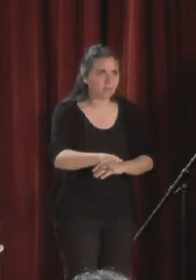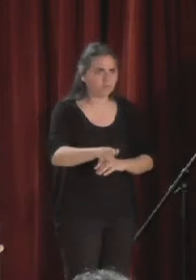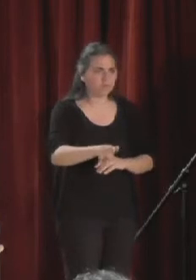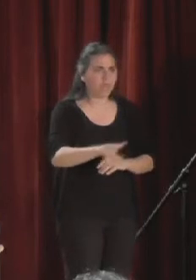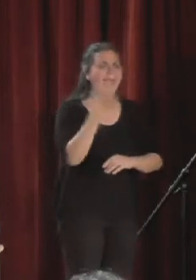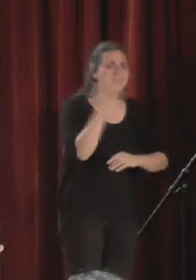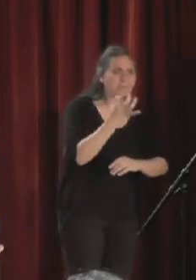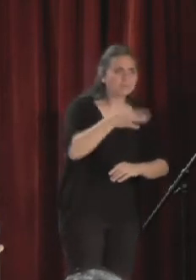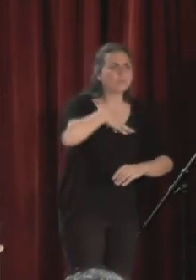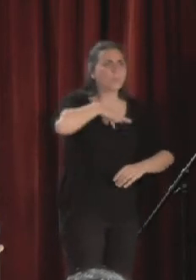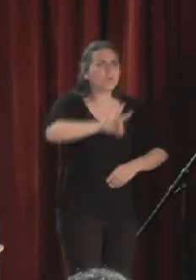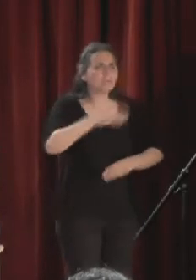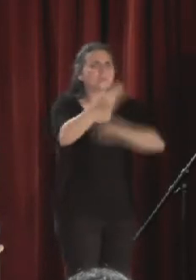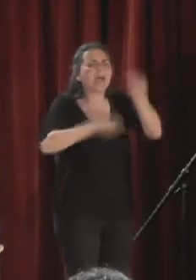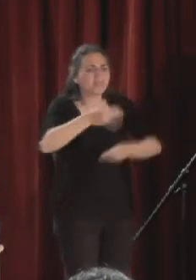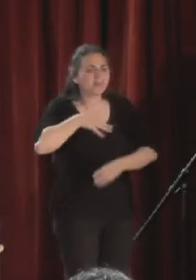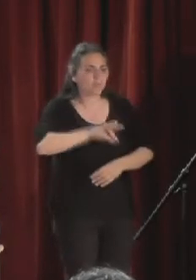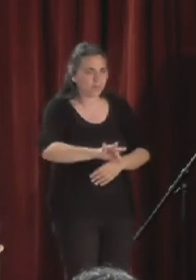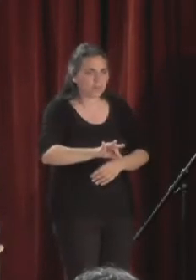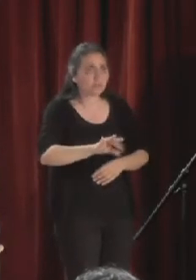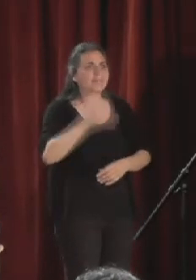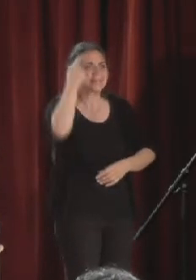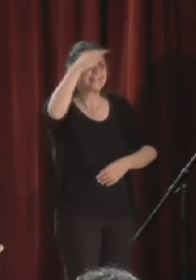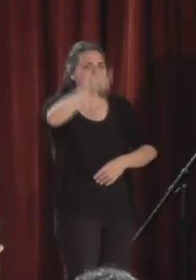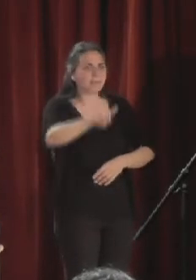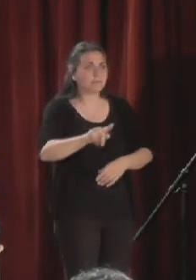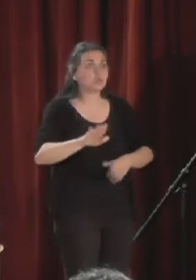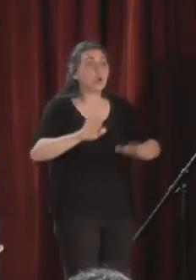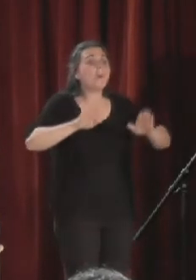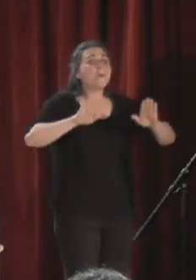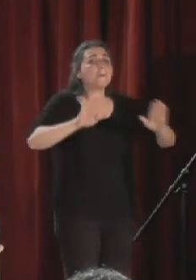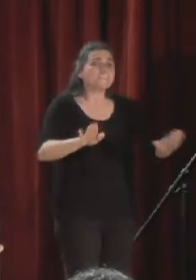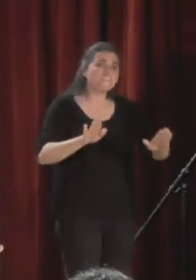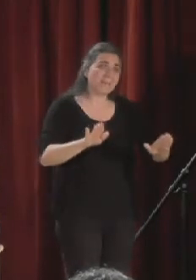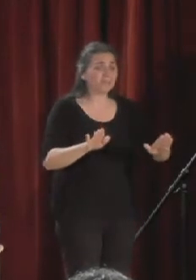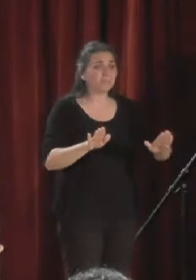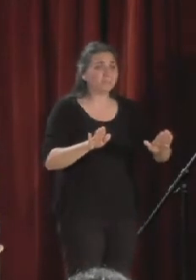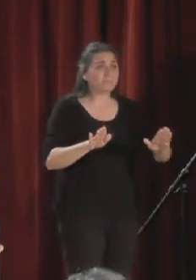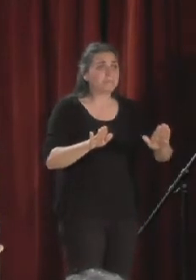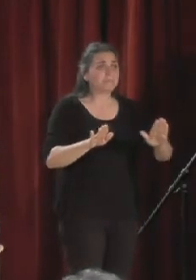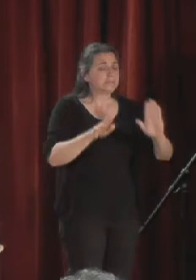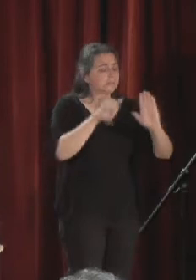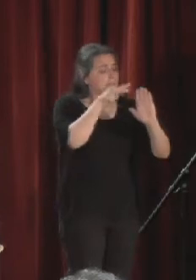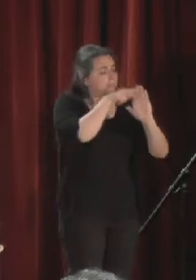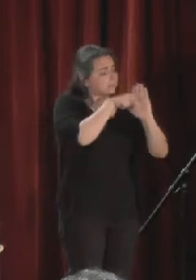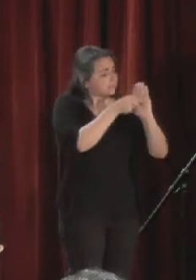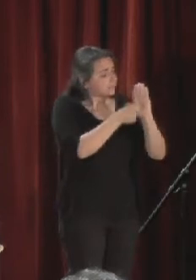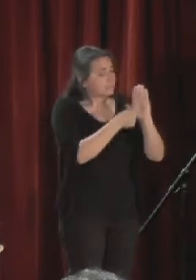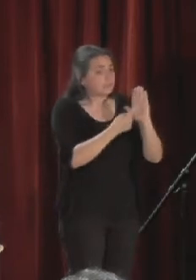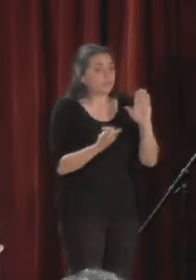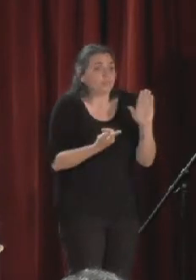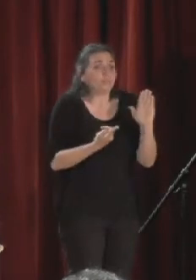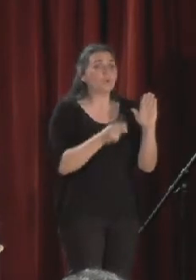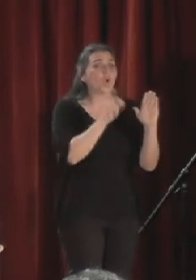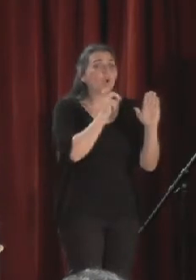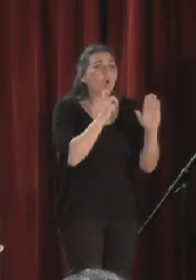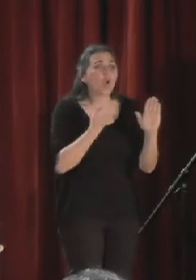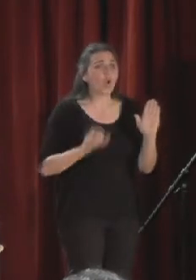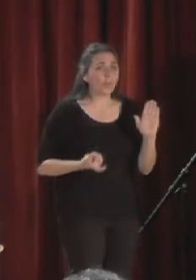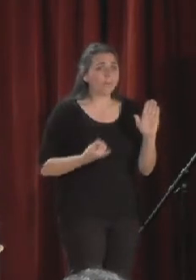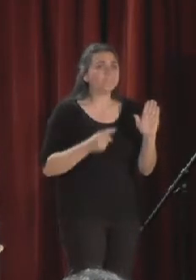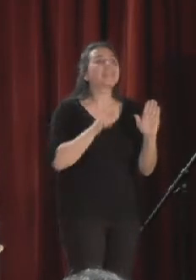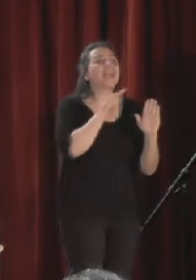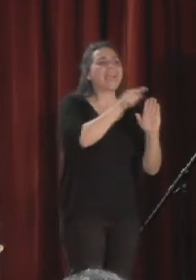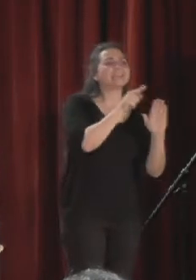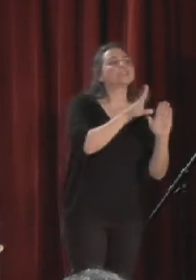Debemos e podemos facelo. O que pasa é que a nosa receta para sair da crise é outra. Eles rescataron os bancos e